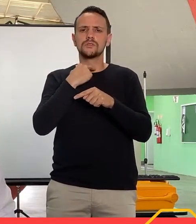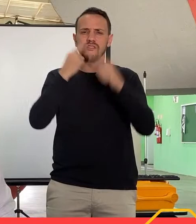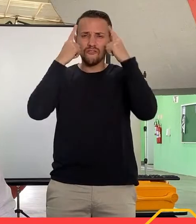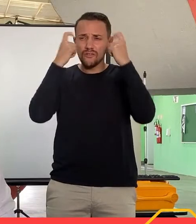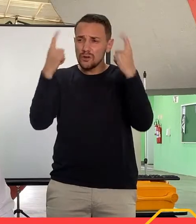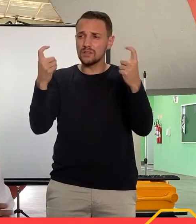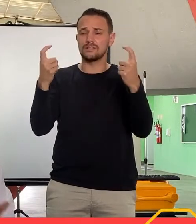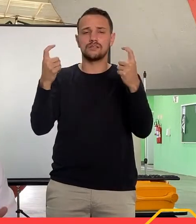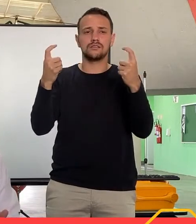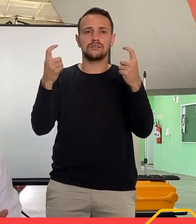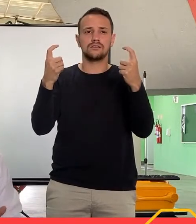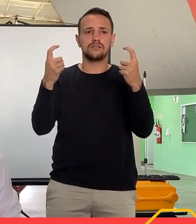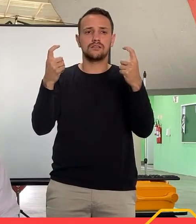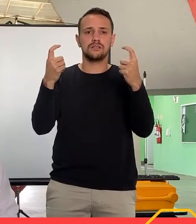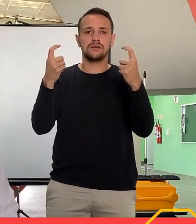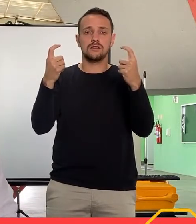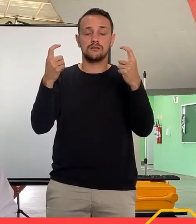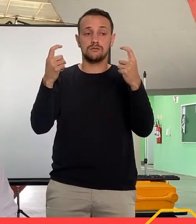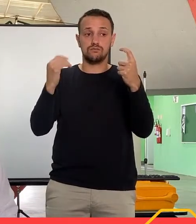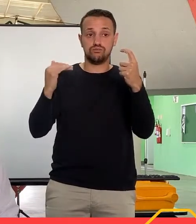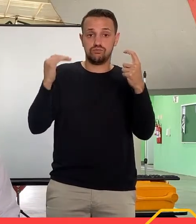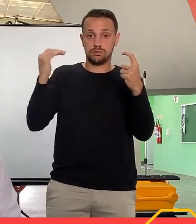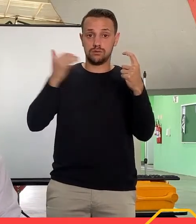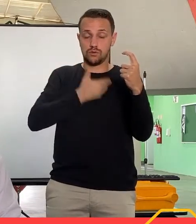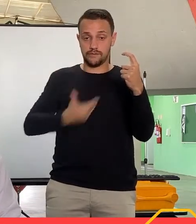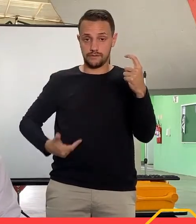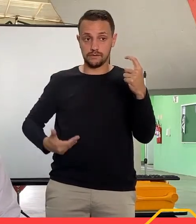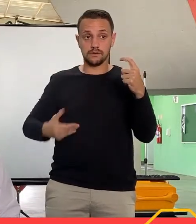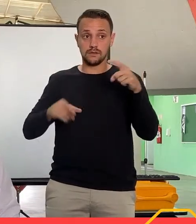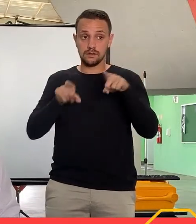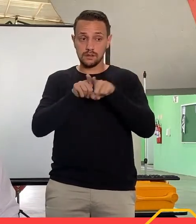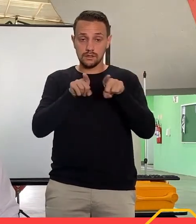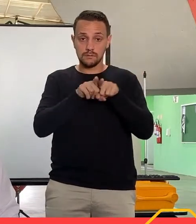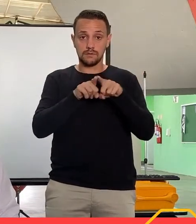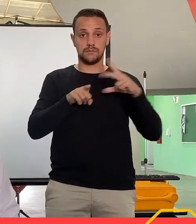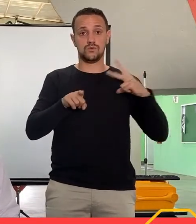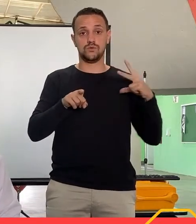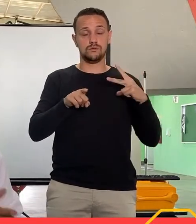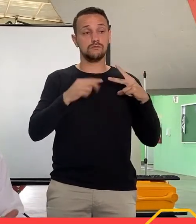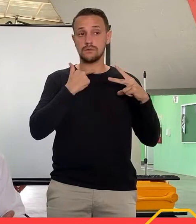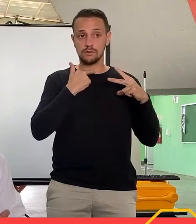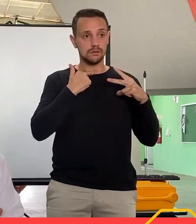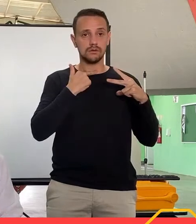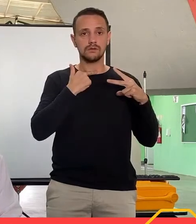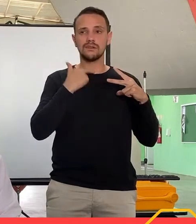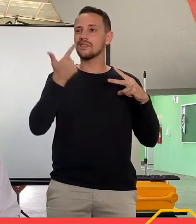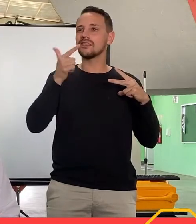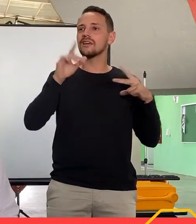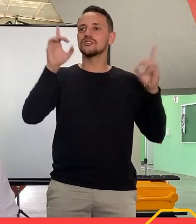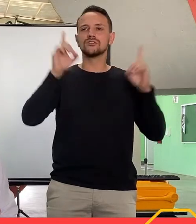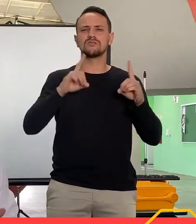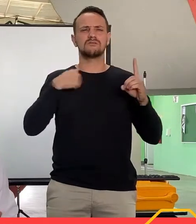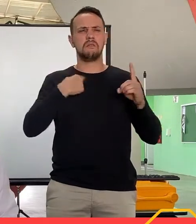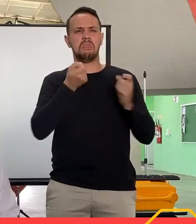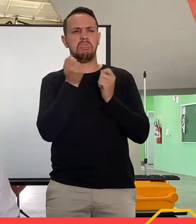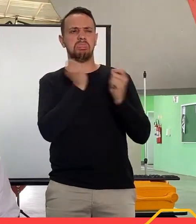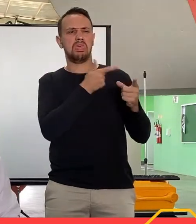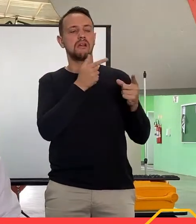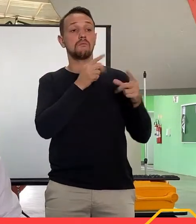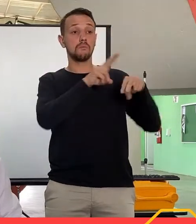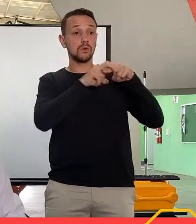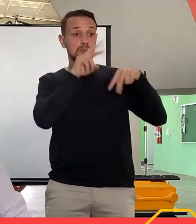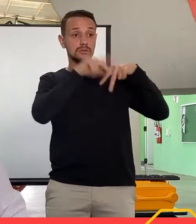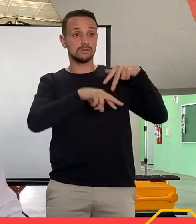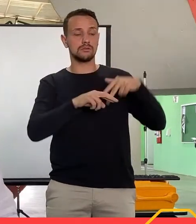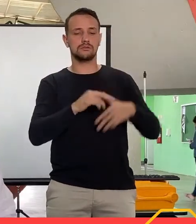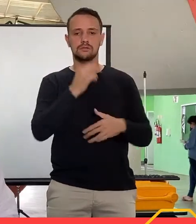ação violenta, nem da parte do poder público e nem da parte do particular. Ninguém tem o direito de ofender ninguém em